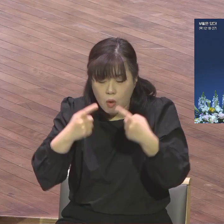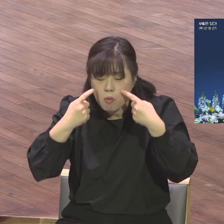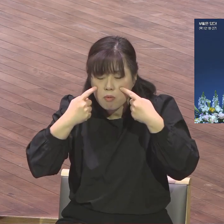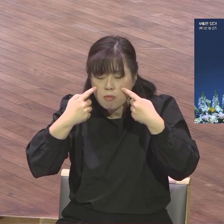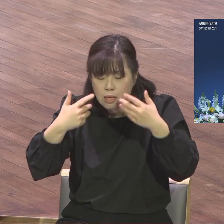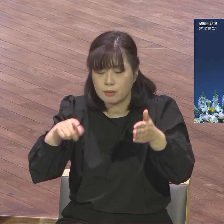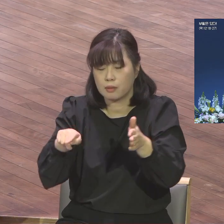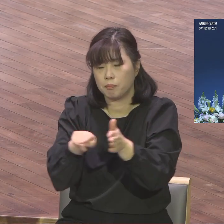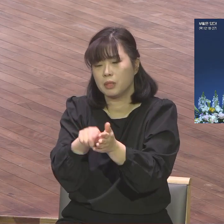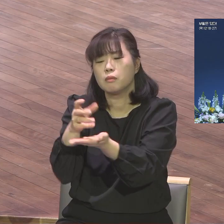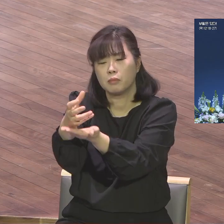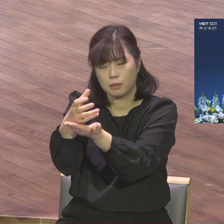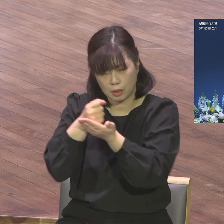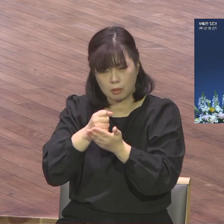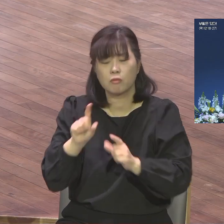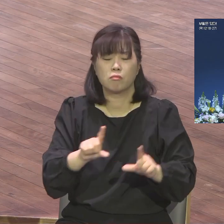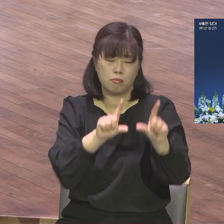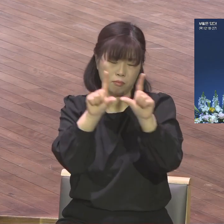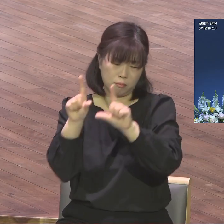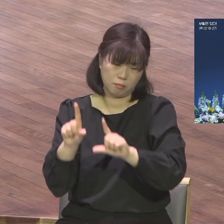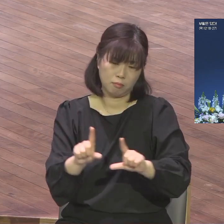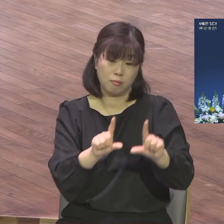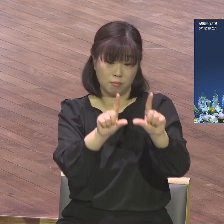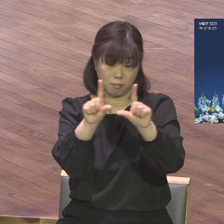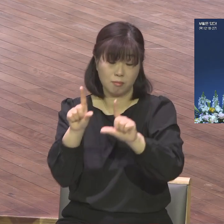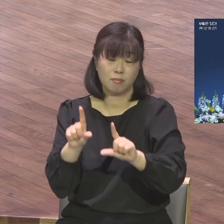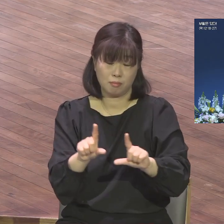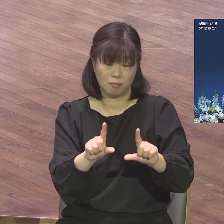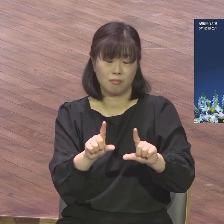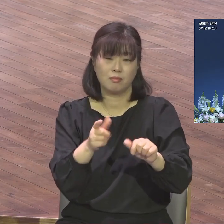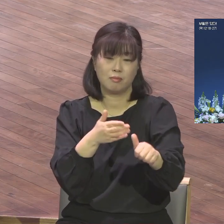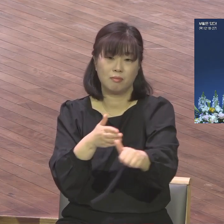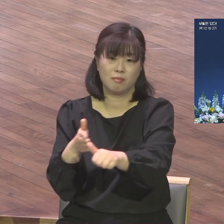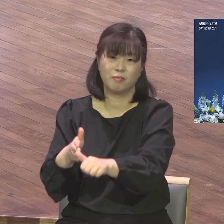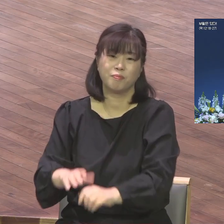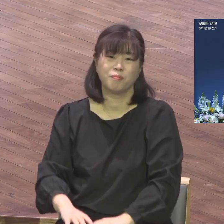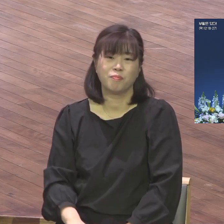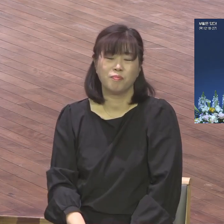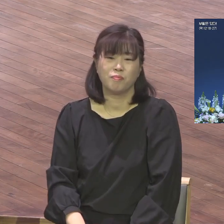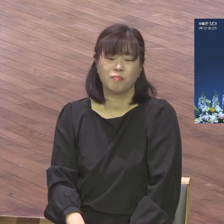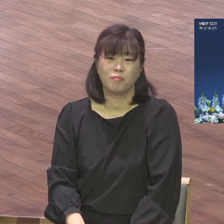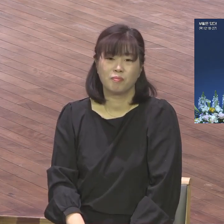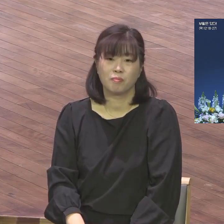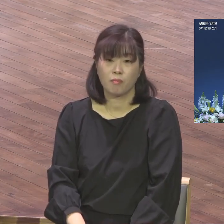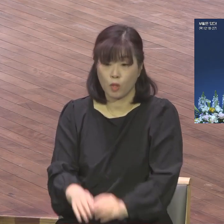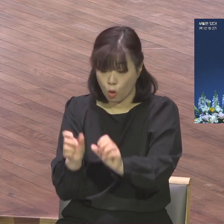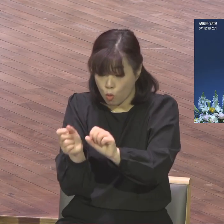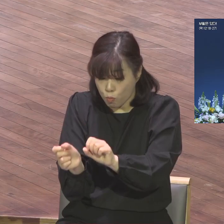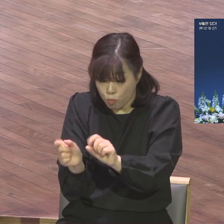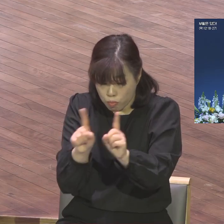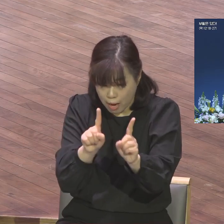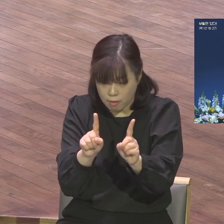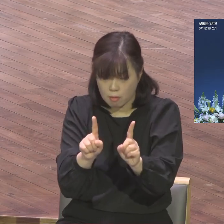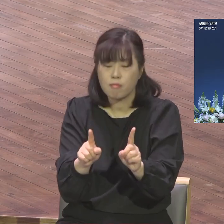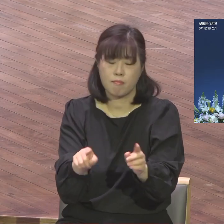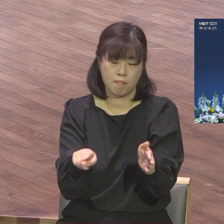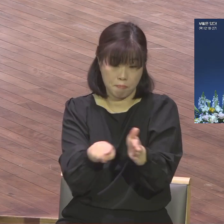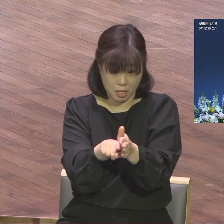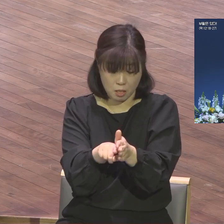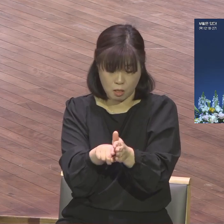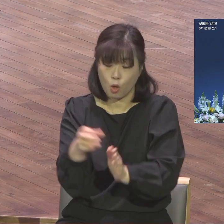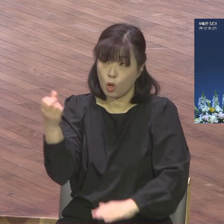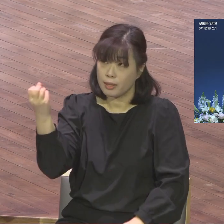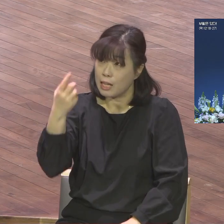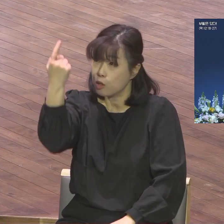뭐요? 그리스도인의 삶이다. 그리스도인의 삶이에요. 부활신앙, 재림신앙.